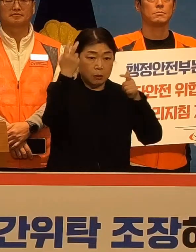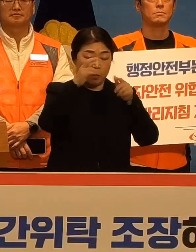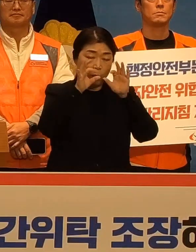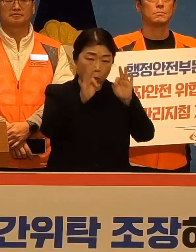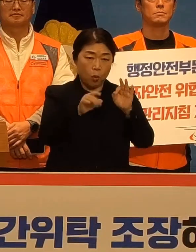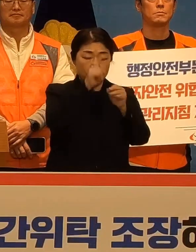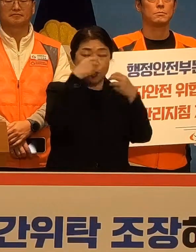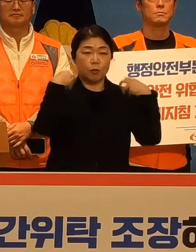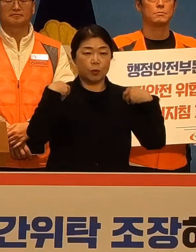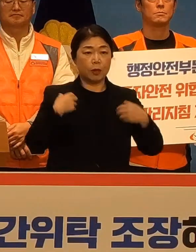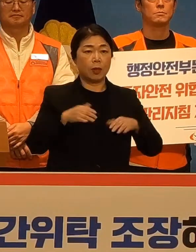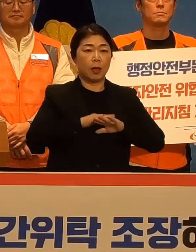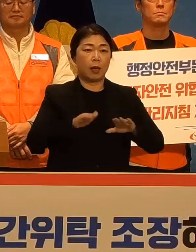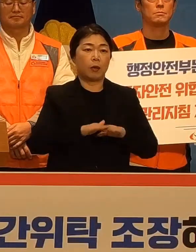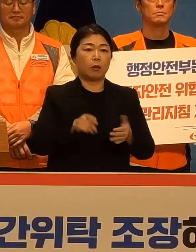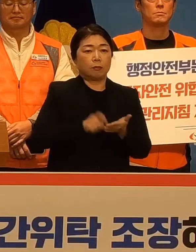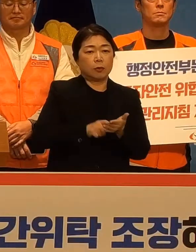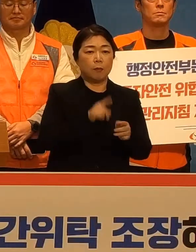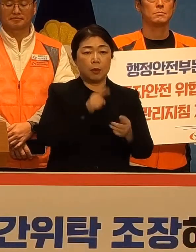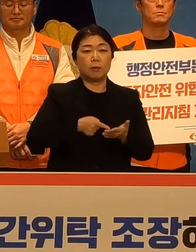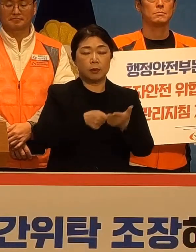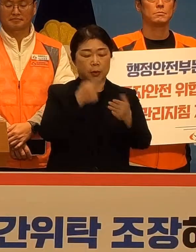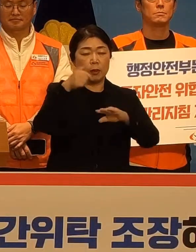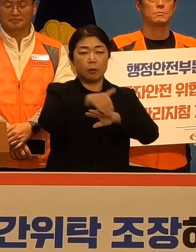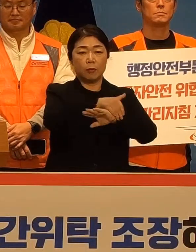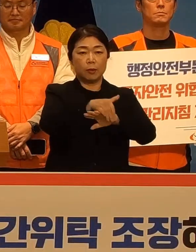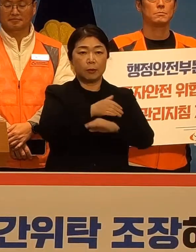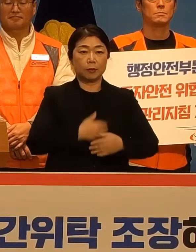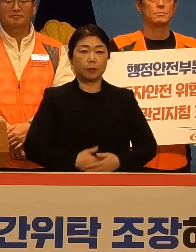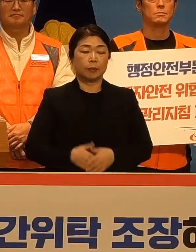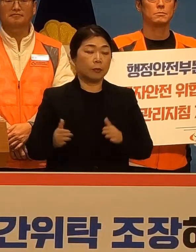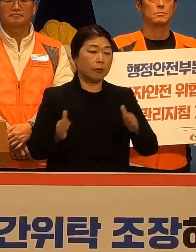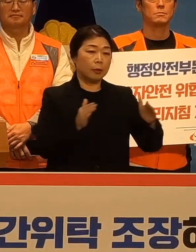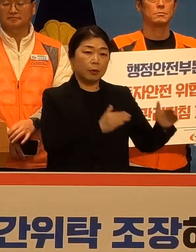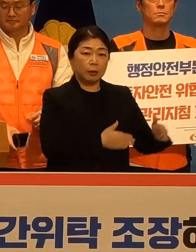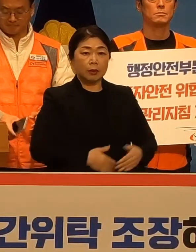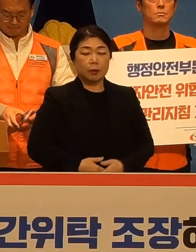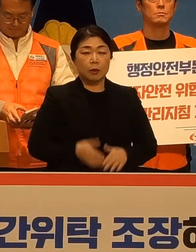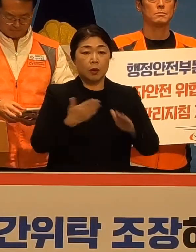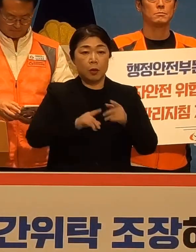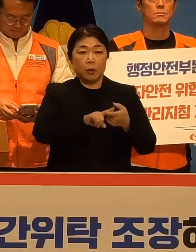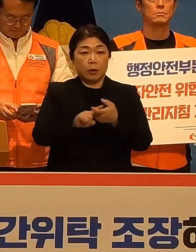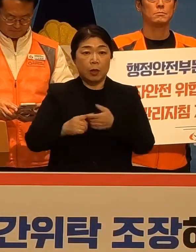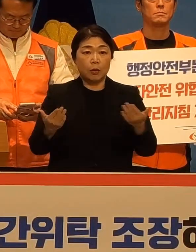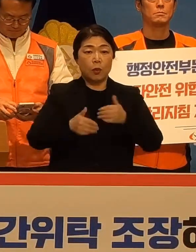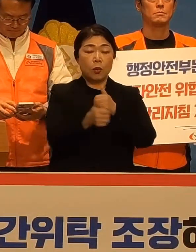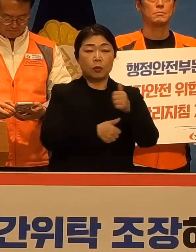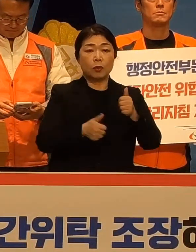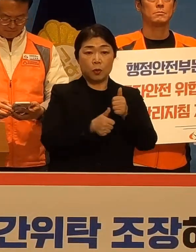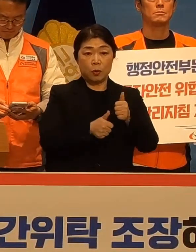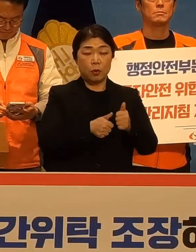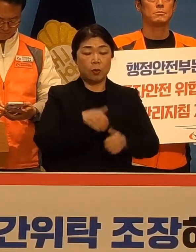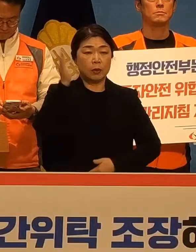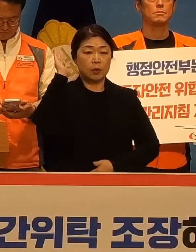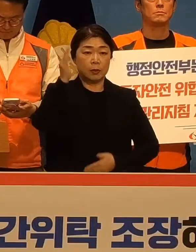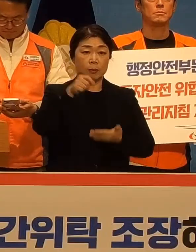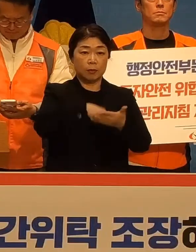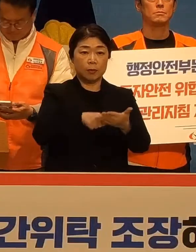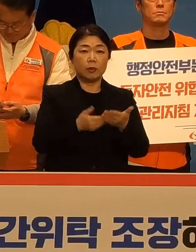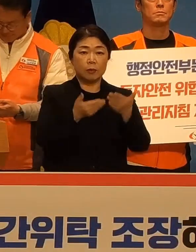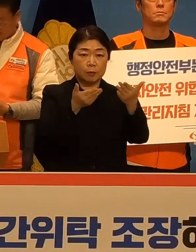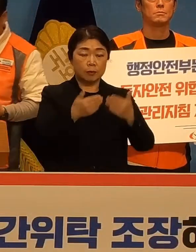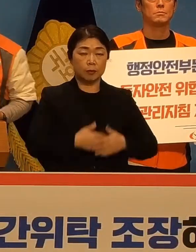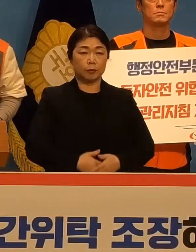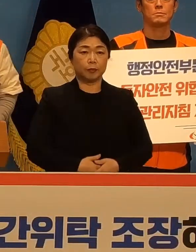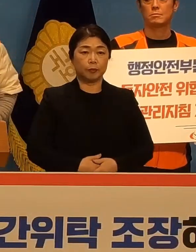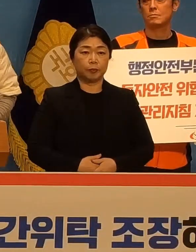책임 있는 내용을 강력히 촉구해 나갈 것입니다. 이어서 우리 공공연대 노조의 기자회견문 낭독이 있겠습니다.